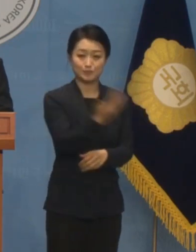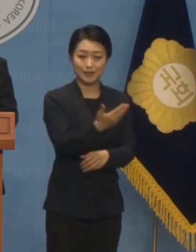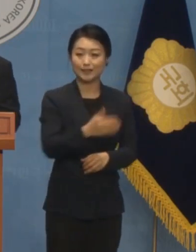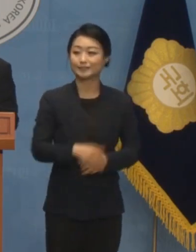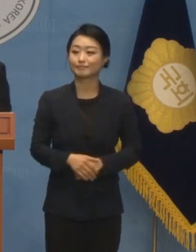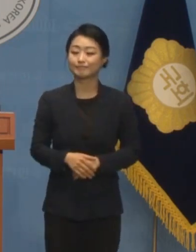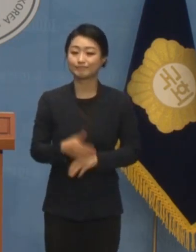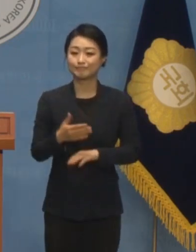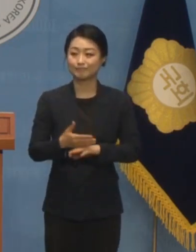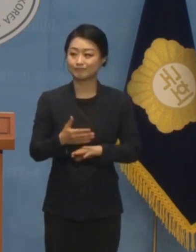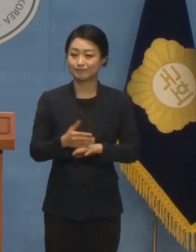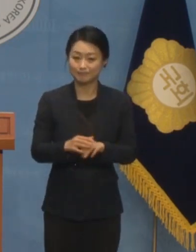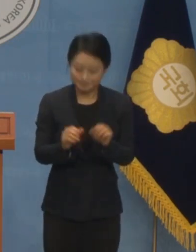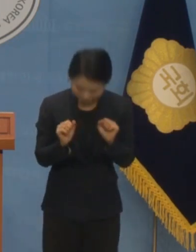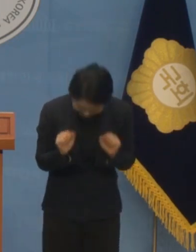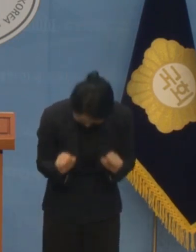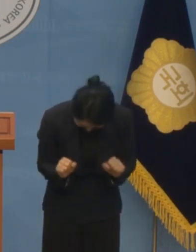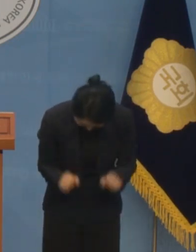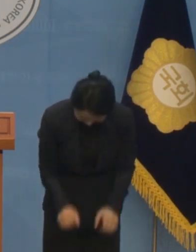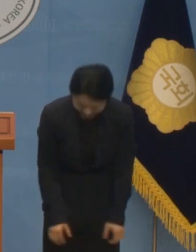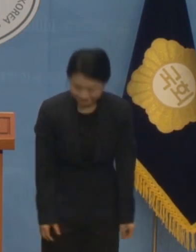이상입니다.